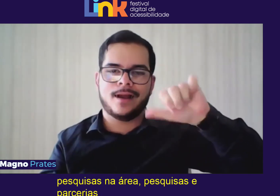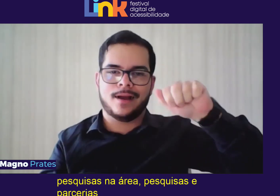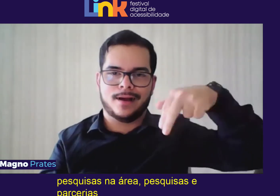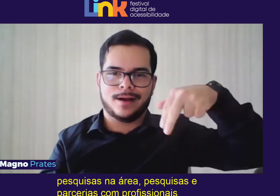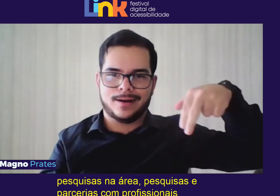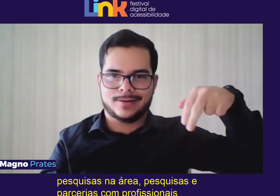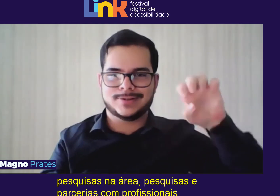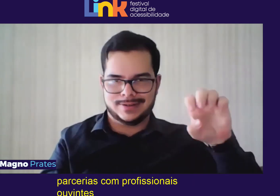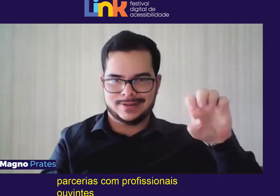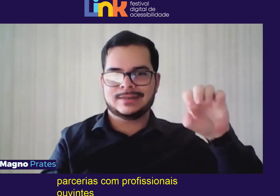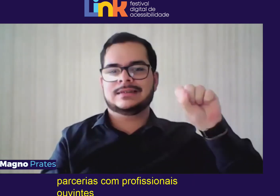no